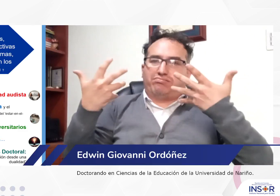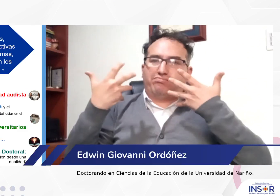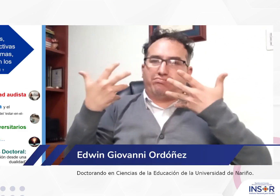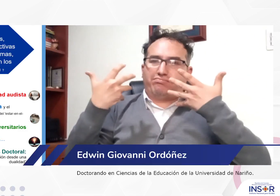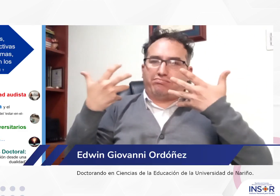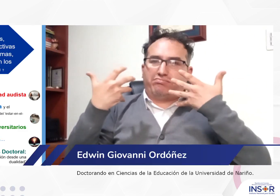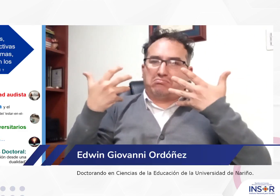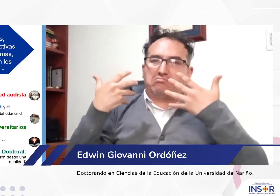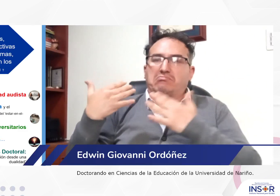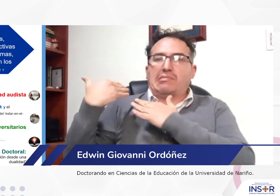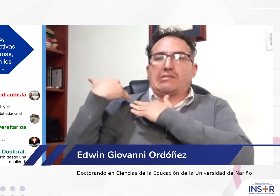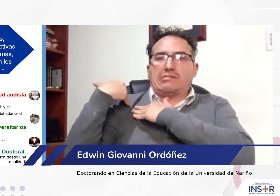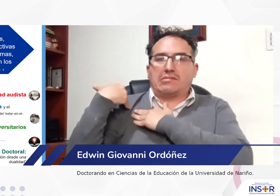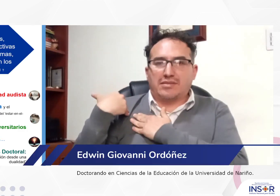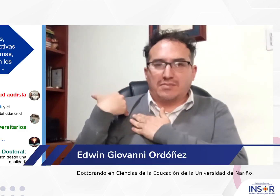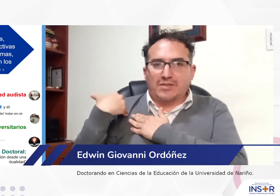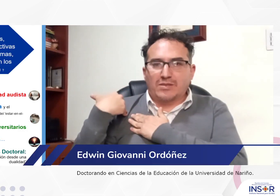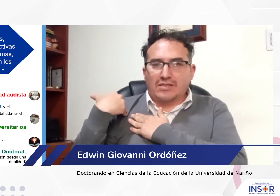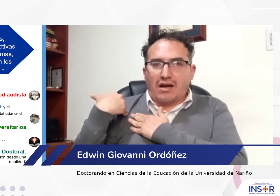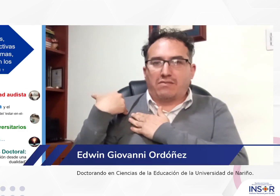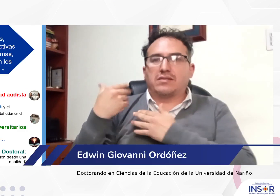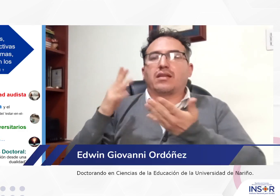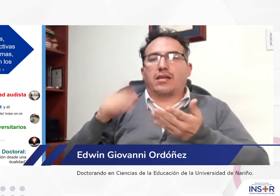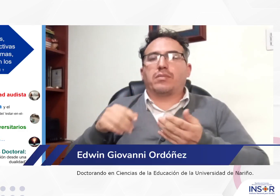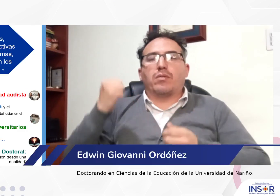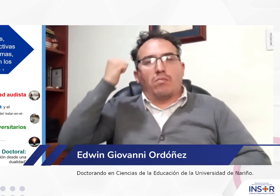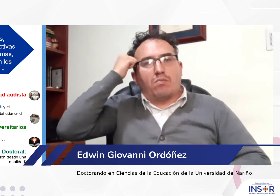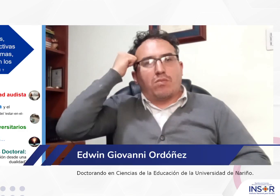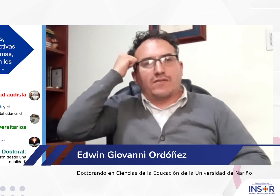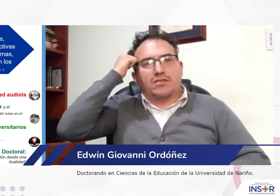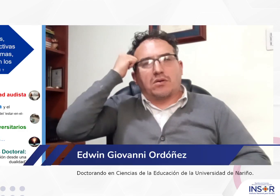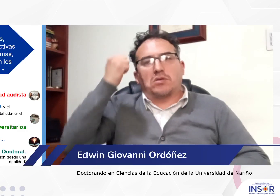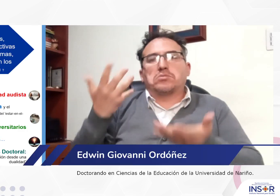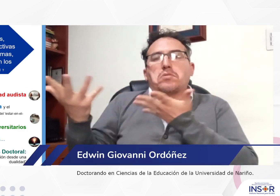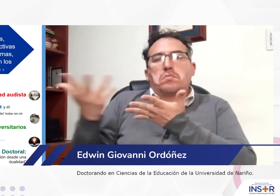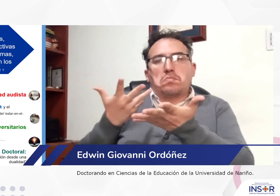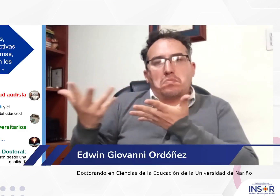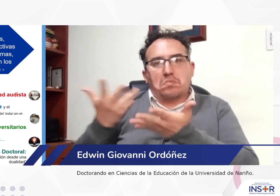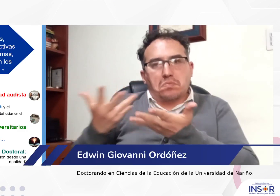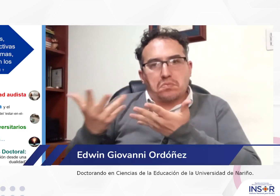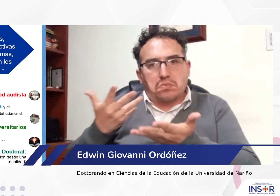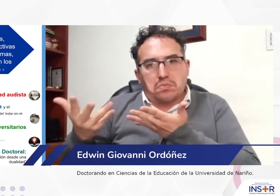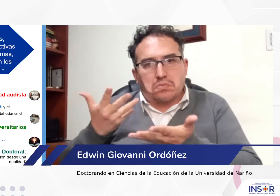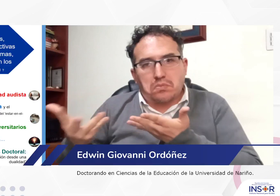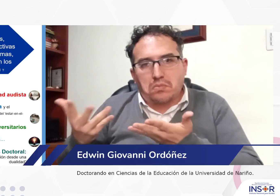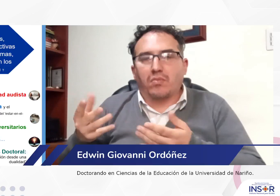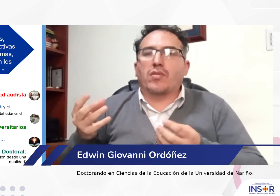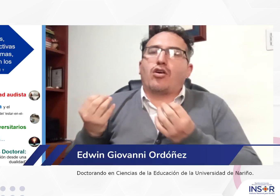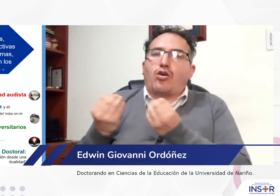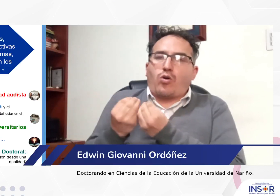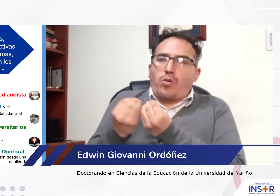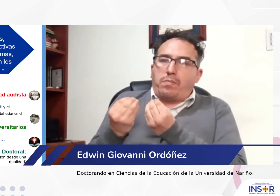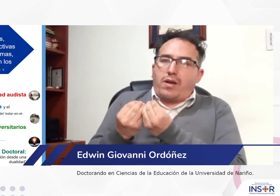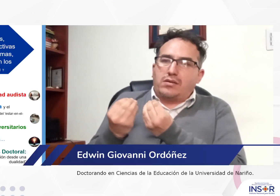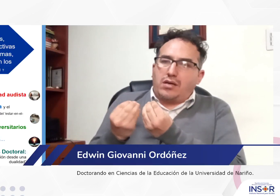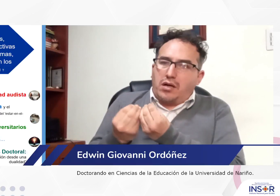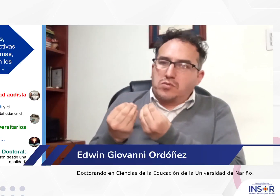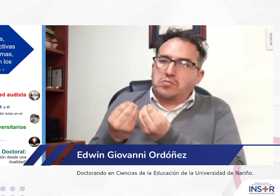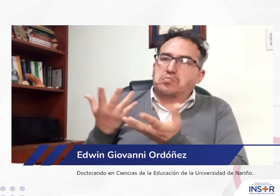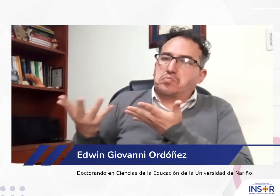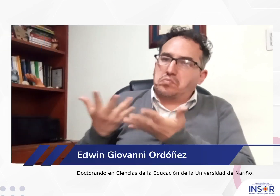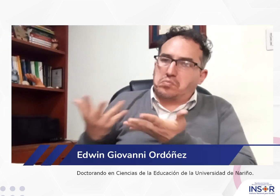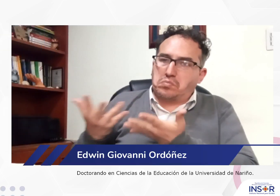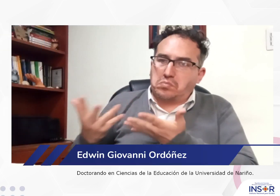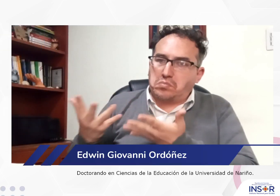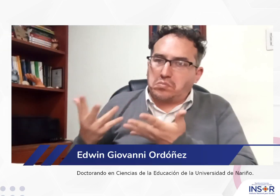todo el proceso de enseñanza y el aprendizaje, el grado también de responsabilidad que han tenido los docentes en la interacción